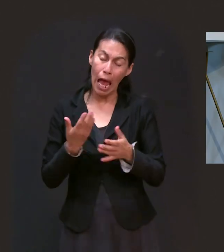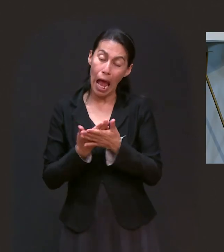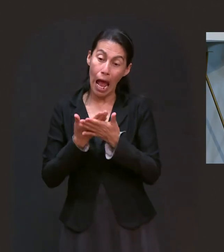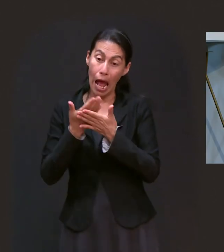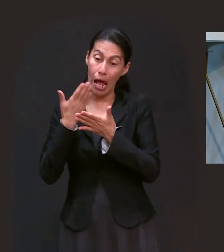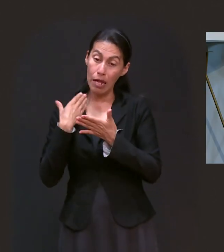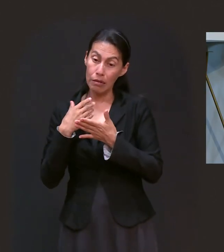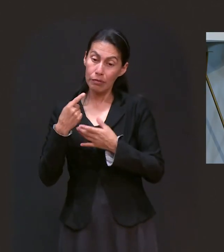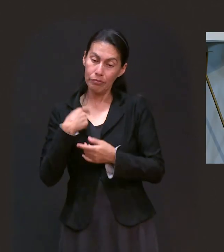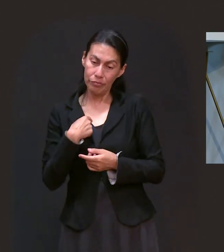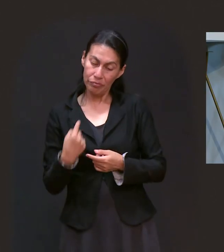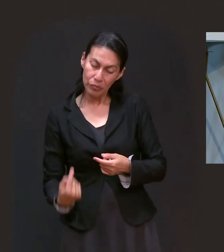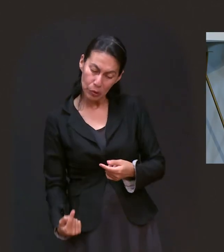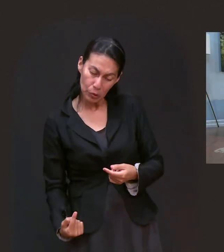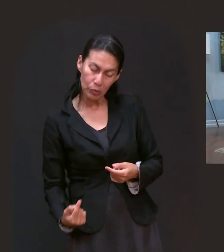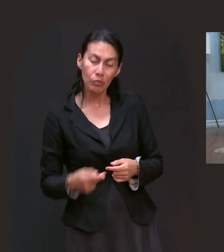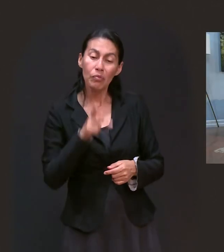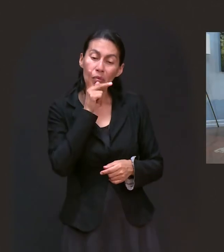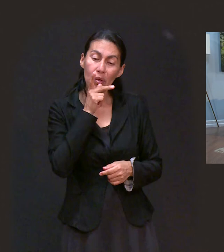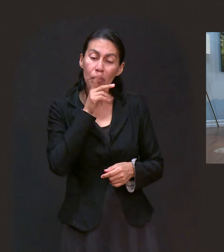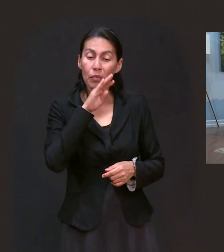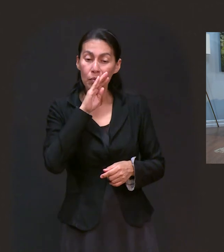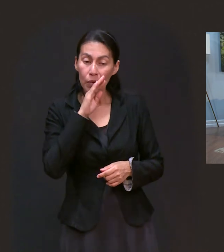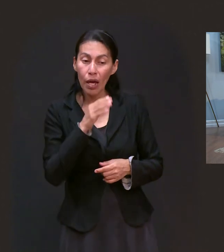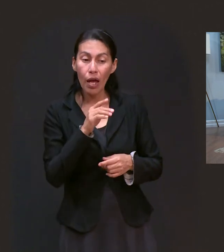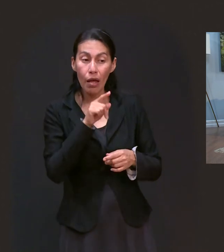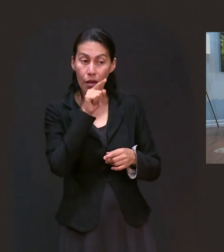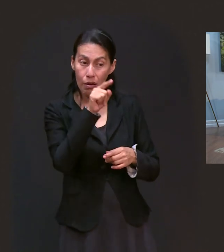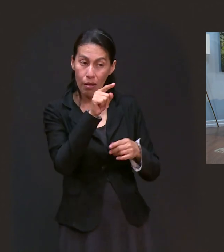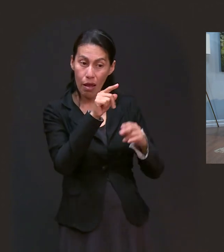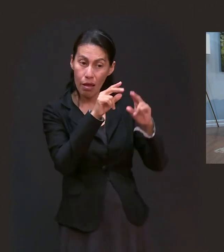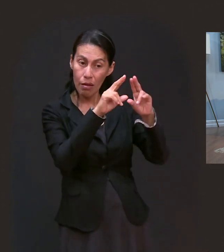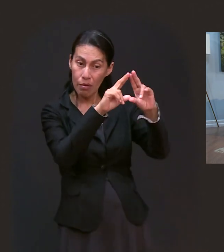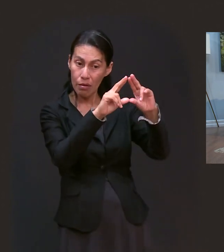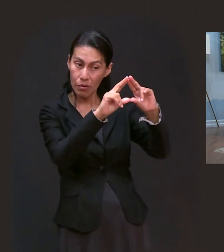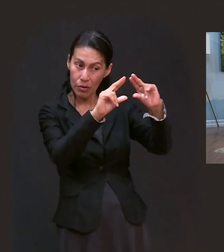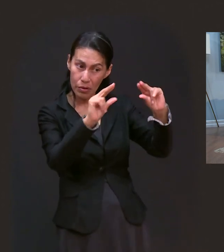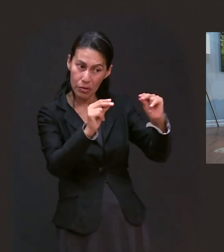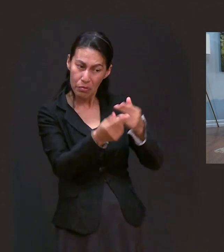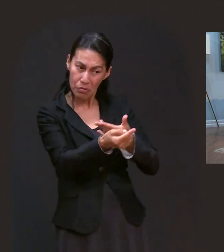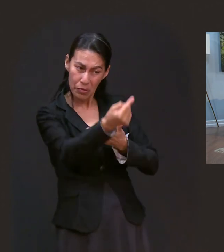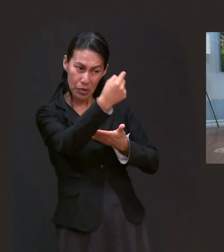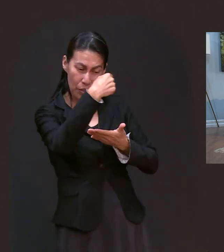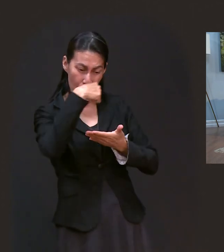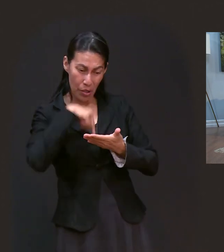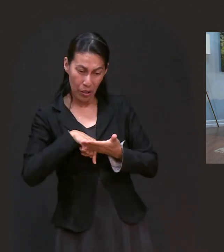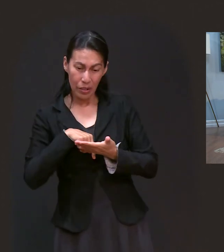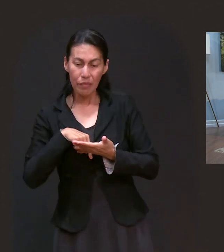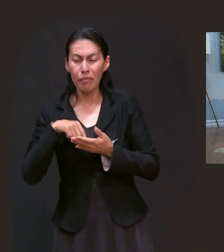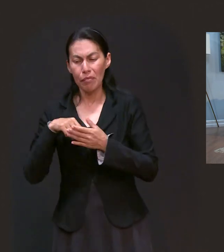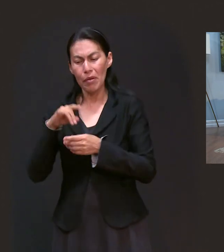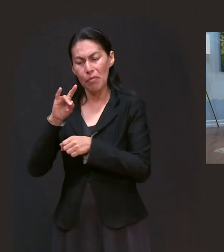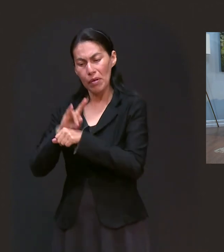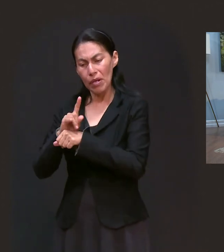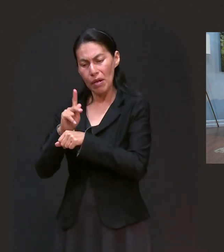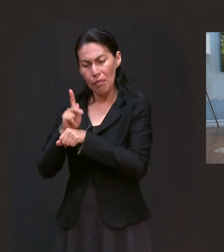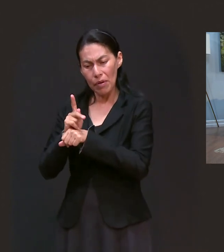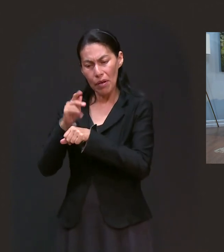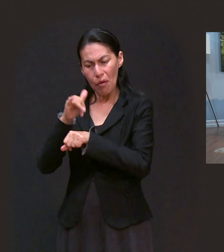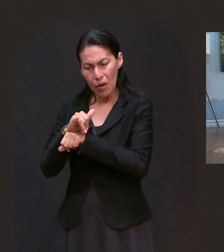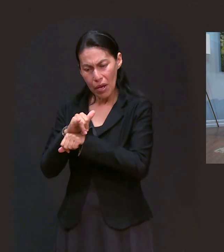cuando éramos muy chiquitos mis padres miraban este se asentaron en paraguay y ya mi familia